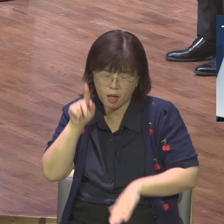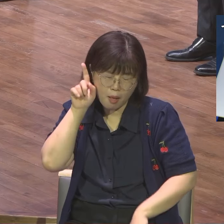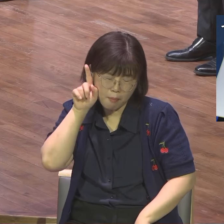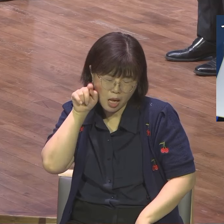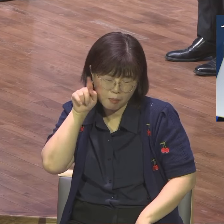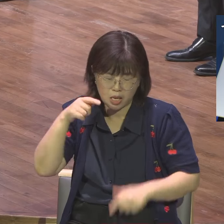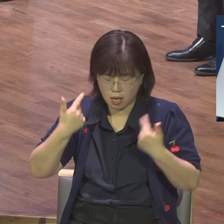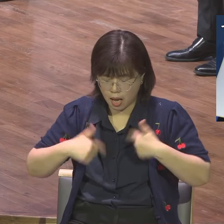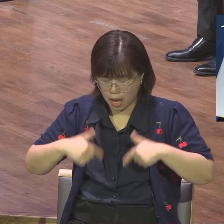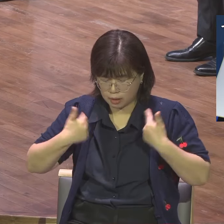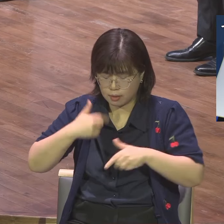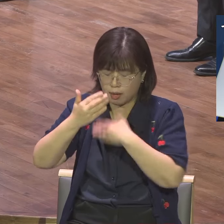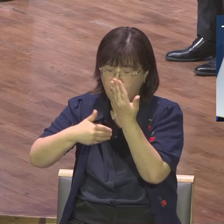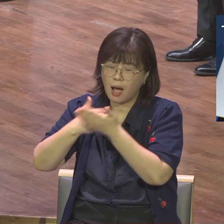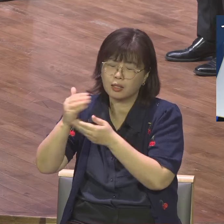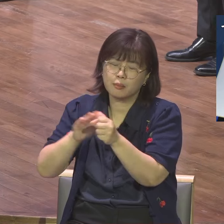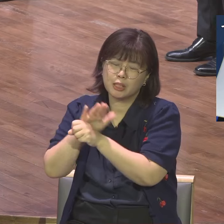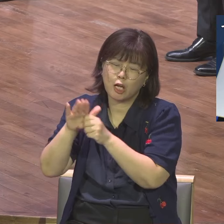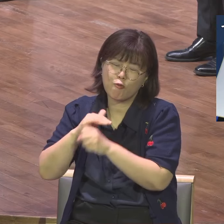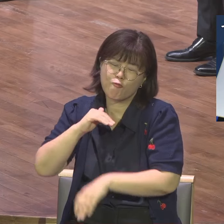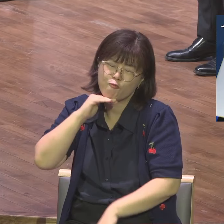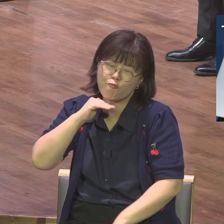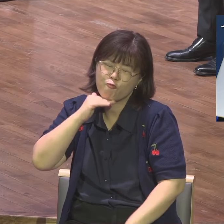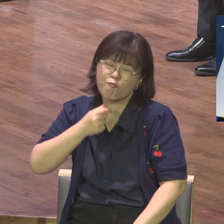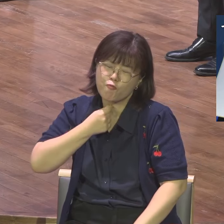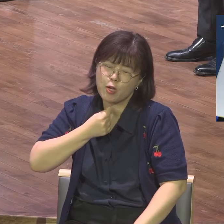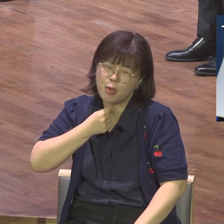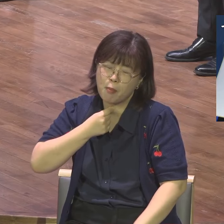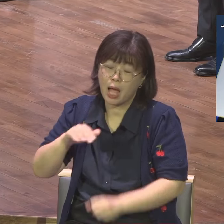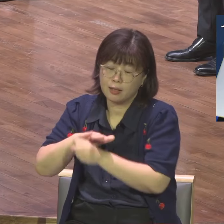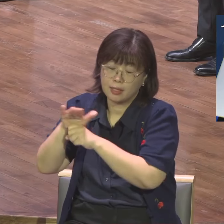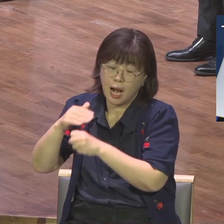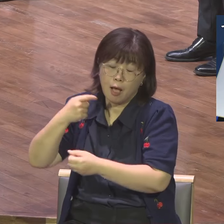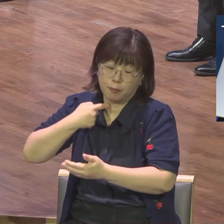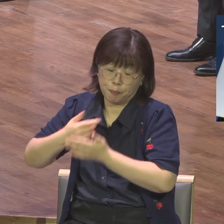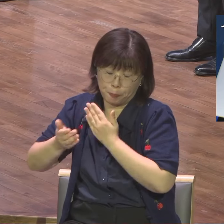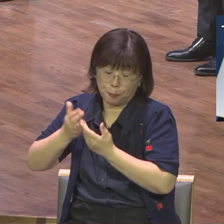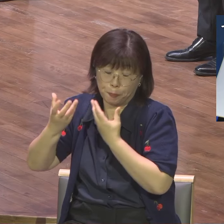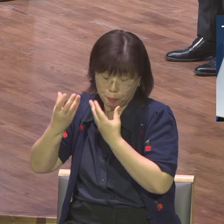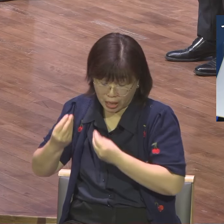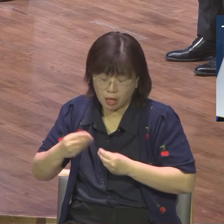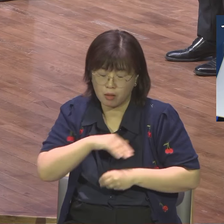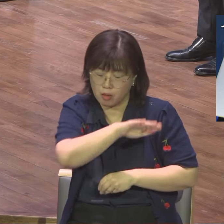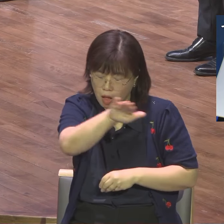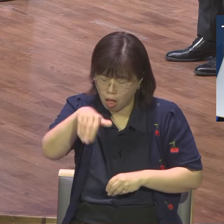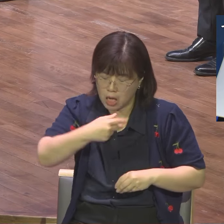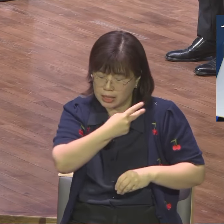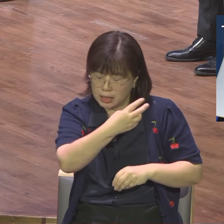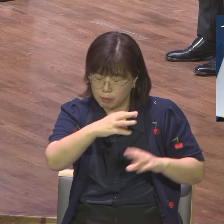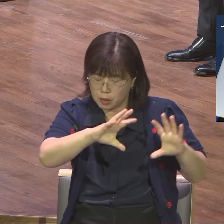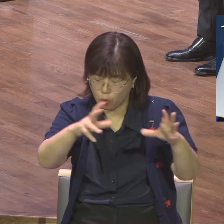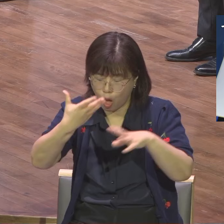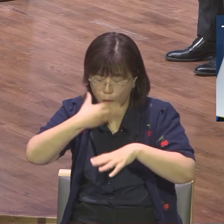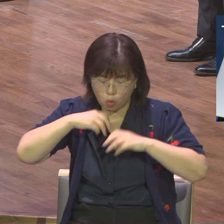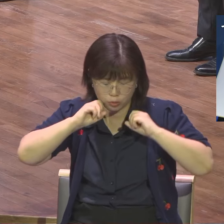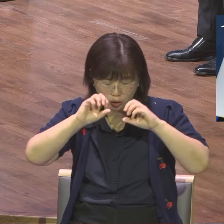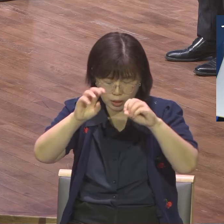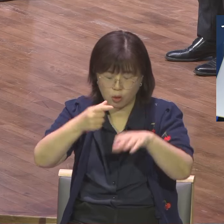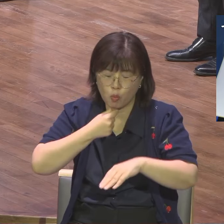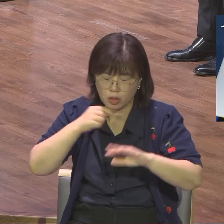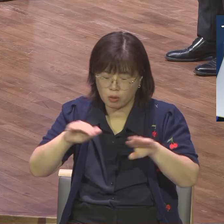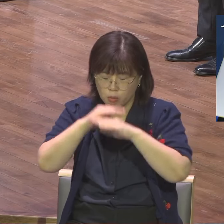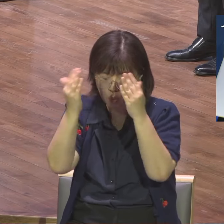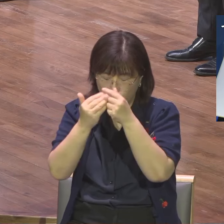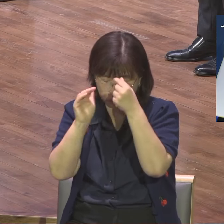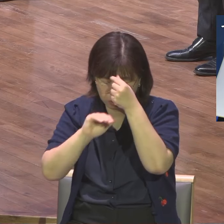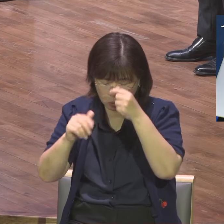하나님의 사랑을 기대하며 받은 사랑을 2, 3, 7과 5천 종족에게 증거하기를 소원하는 금요일에 참석한 모든 주의 귀한